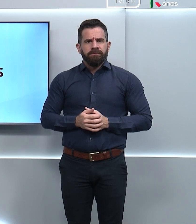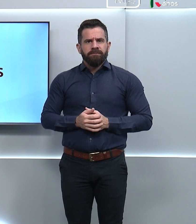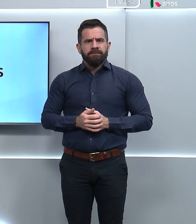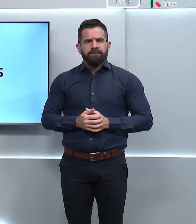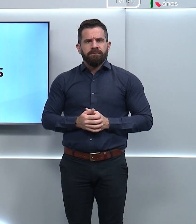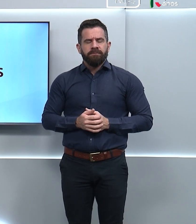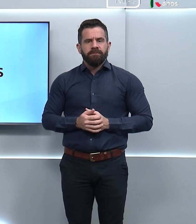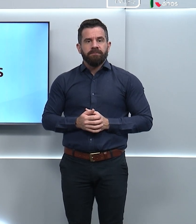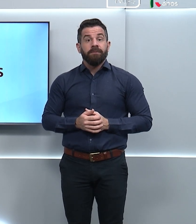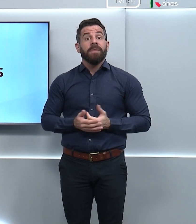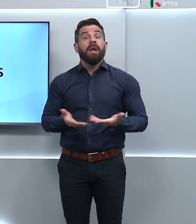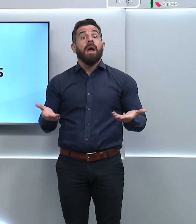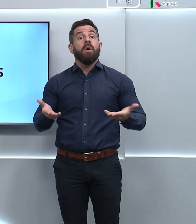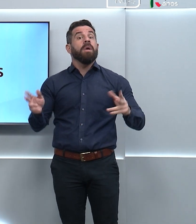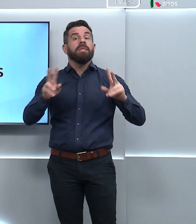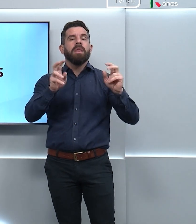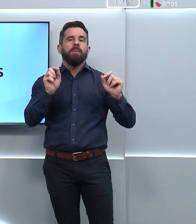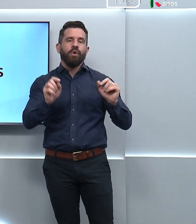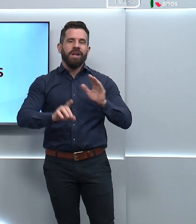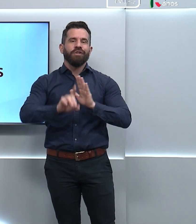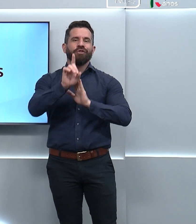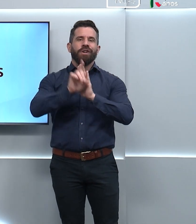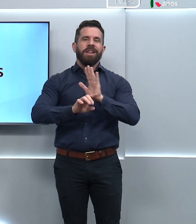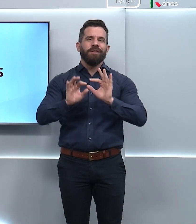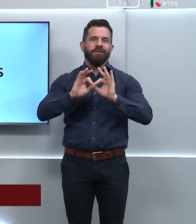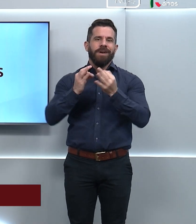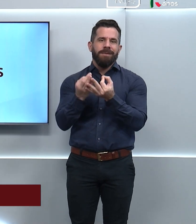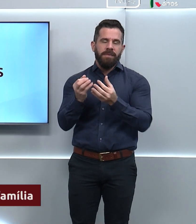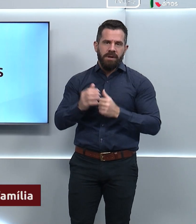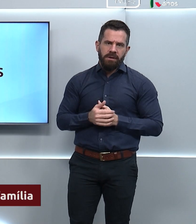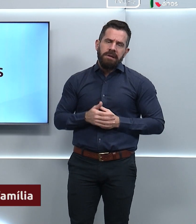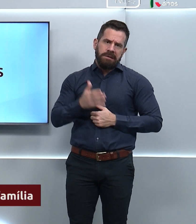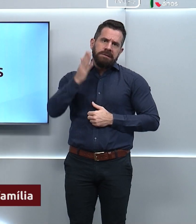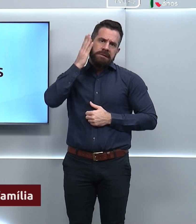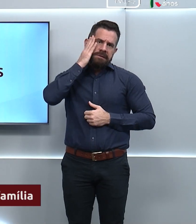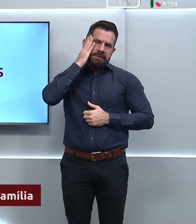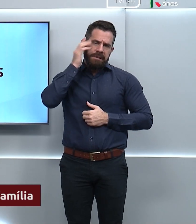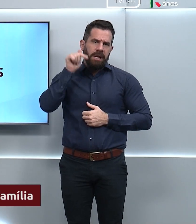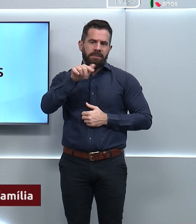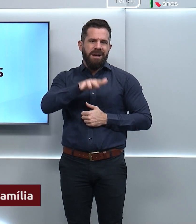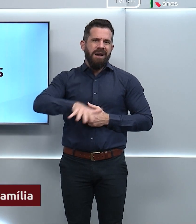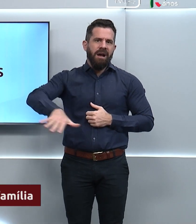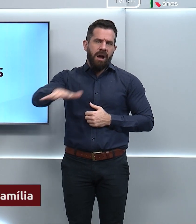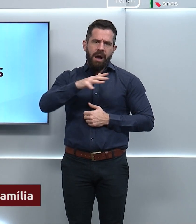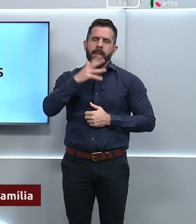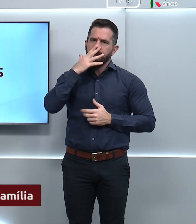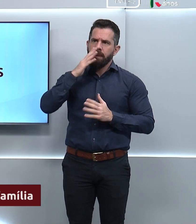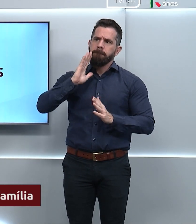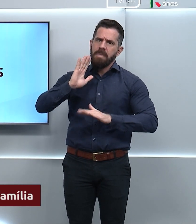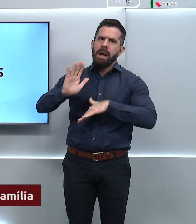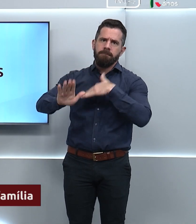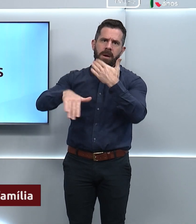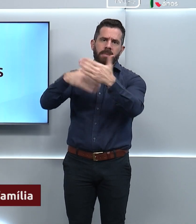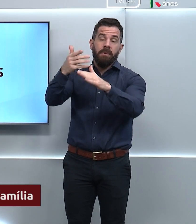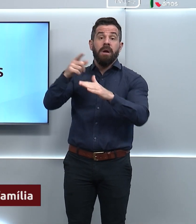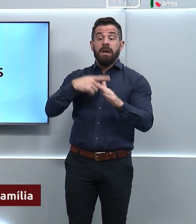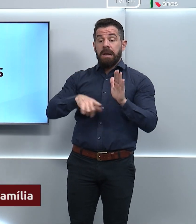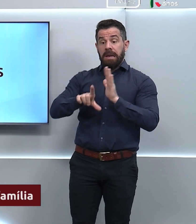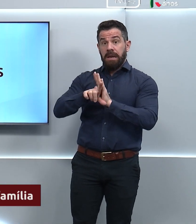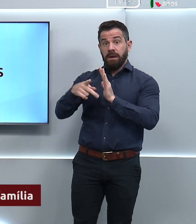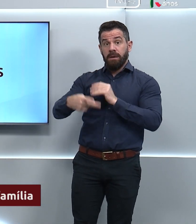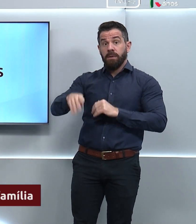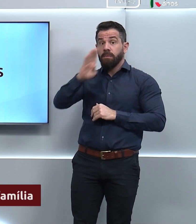Bom, e agora a gente fala sobre direito da família. Esse ramo está em constante evolução. As mudanças na legislação